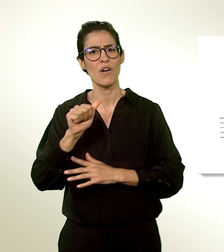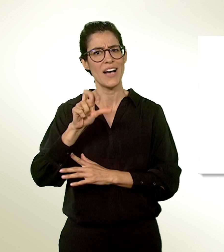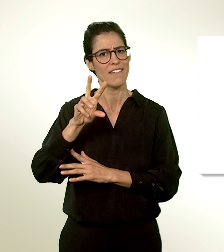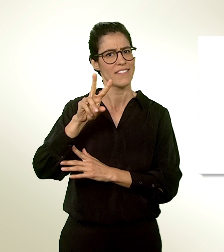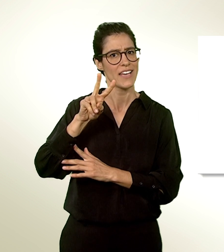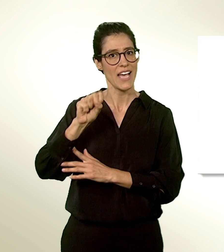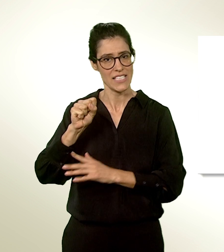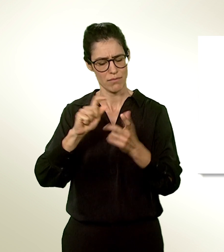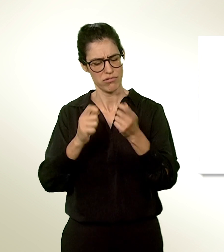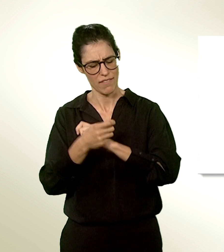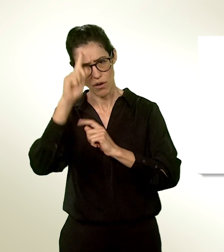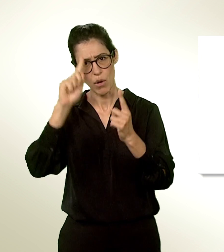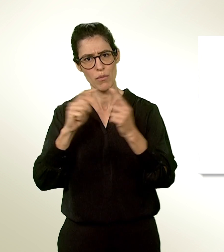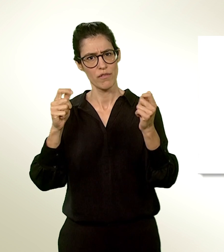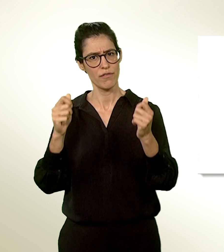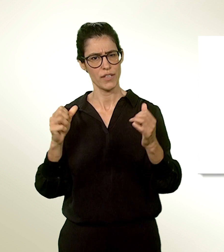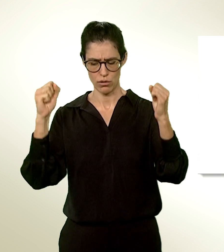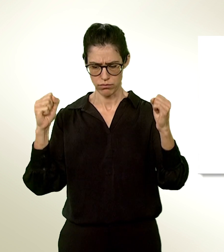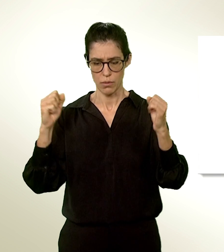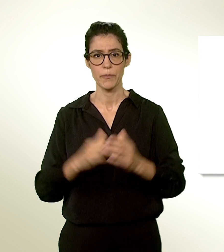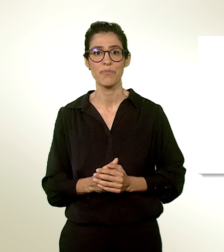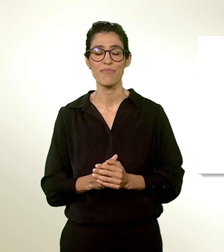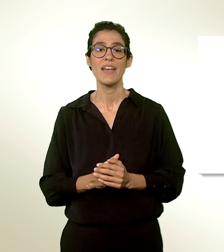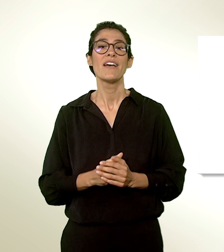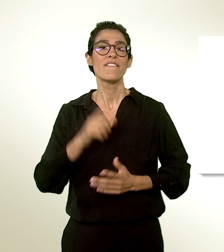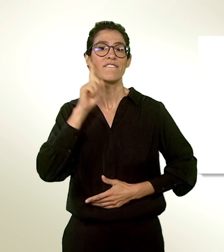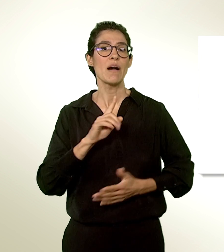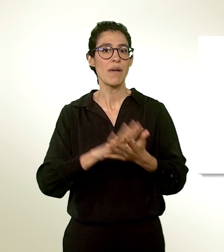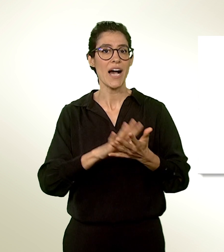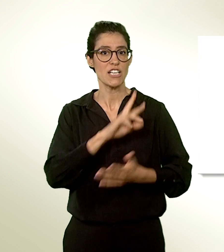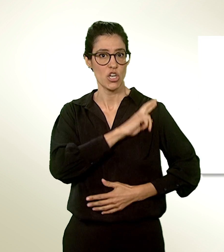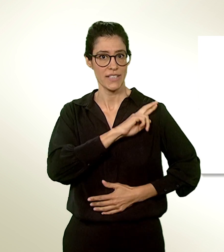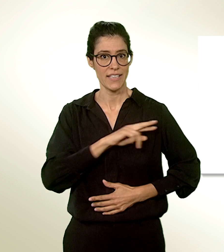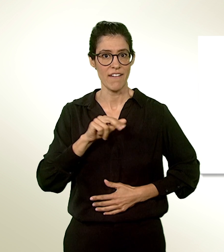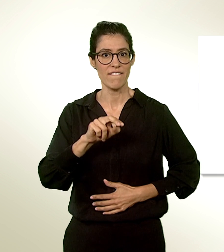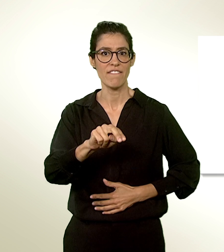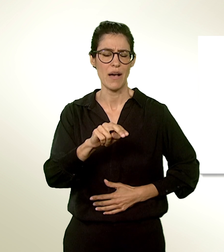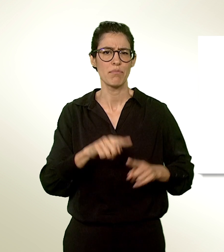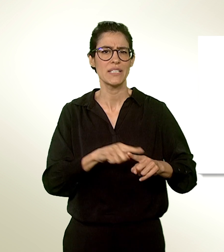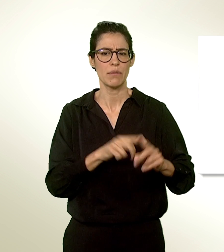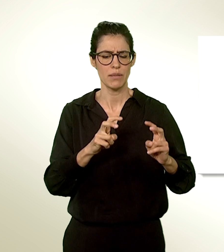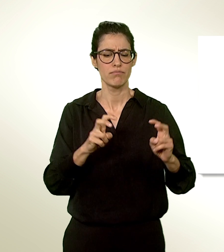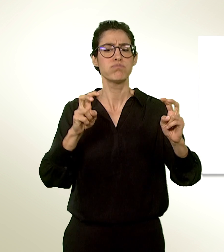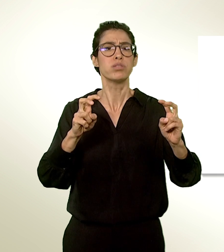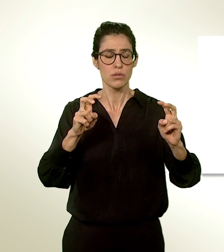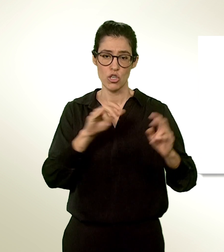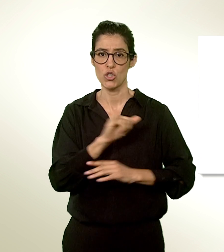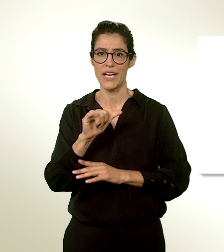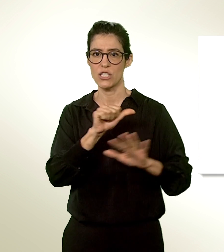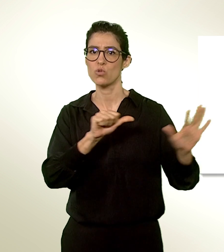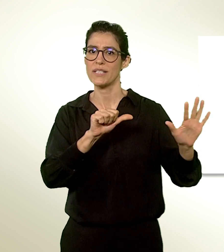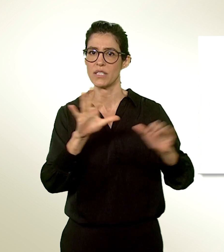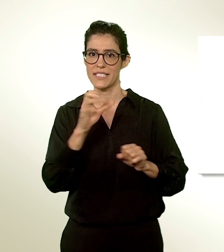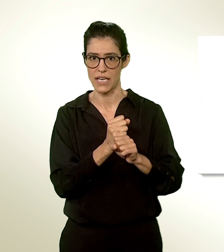finances. L'âge de la retraite des femmes sera progressivement relevé pour atteindre 65 ans. Ce relèvement sera accompagné de mesures